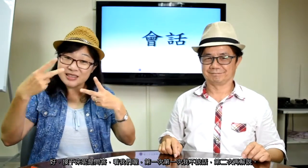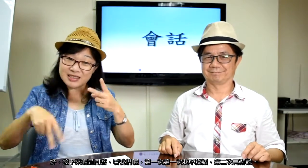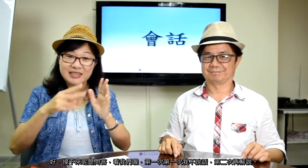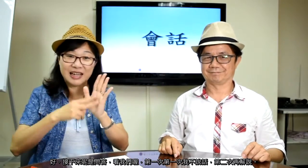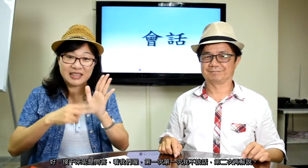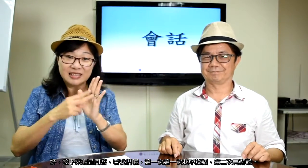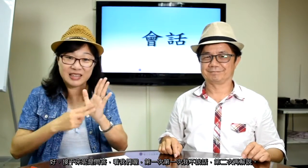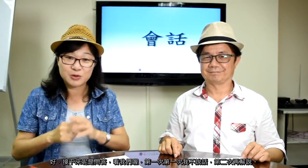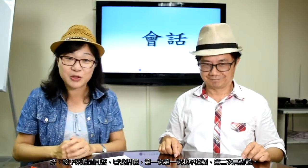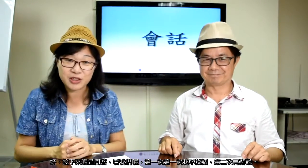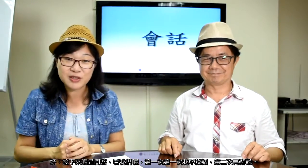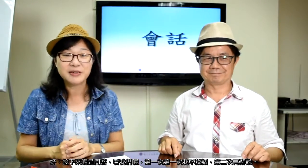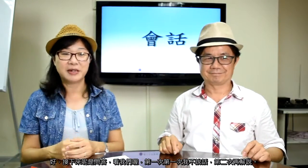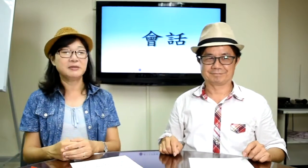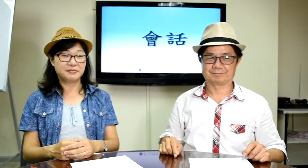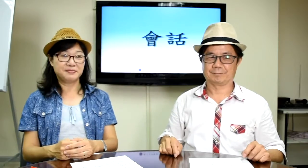次再解说。